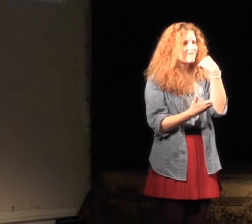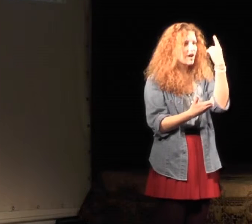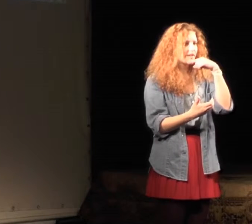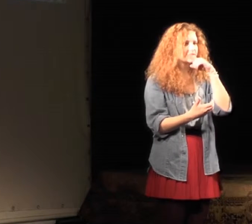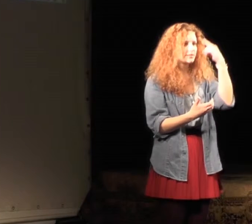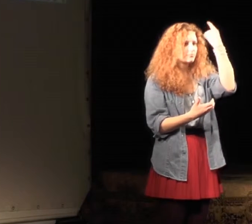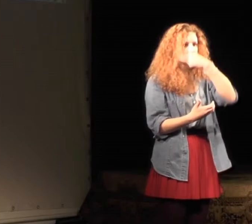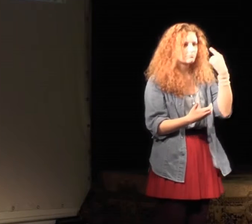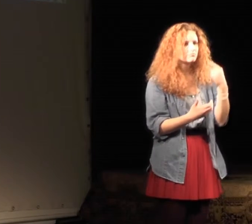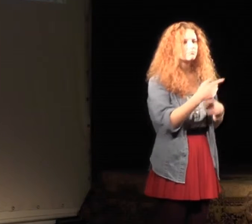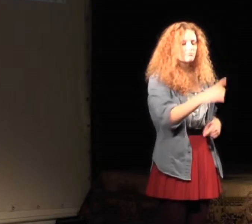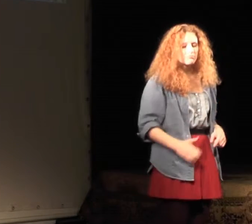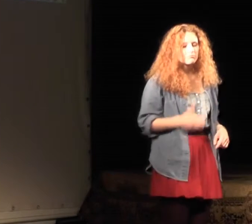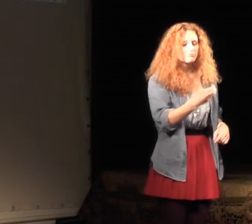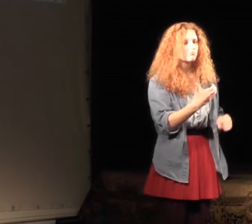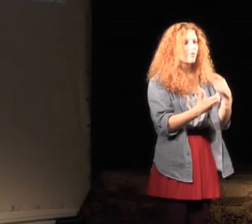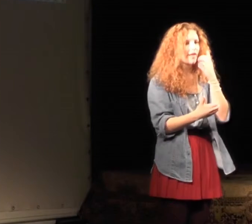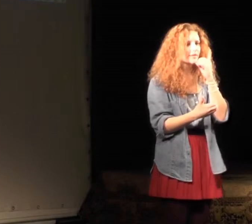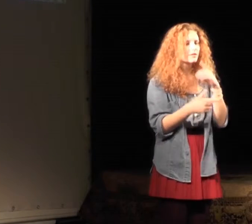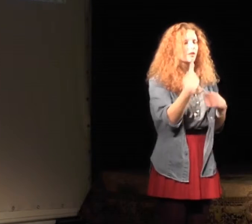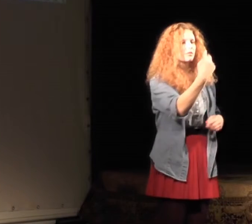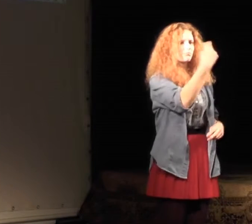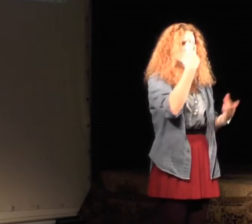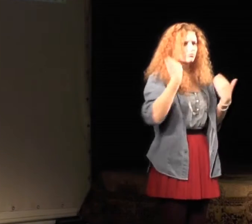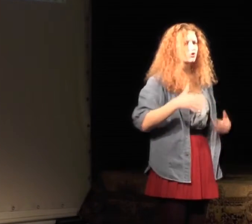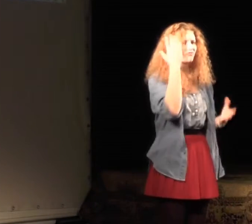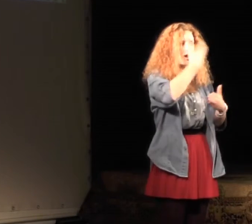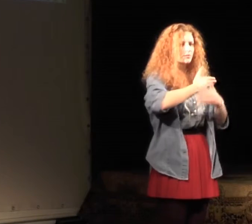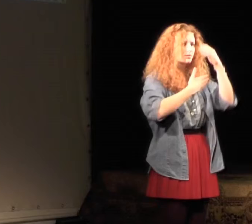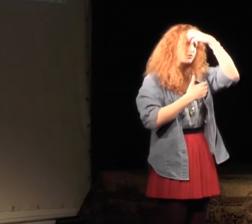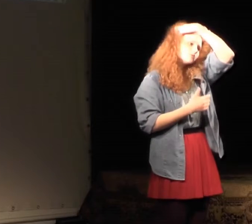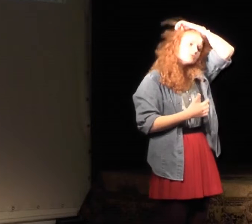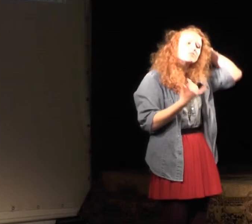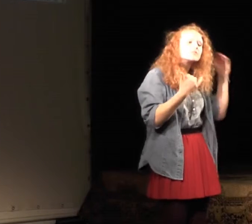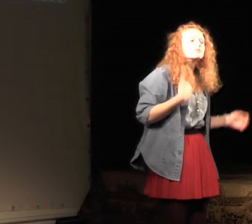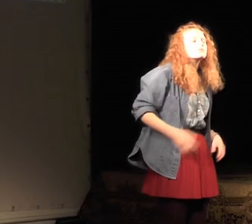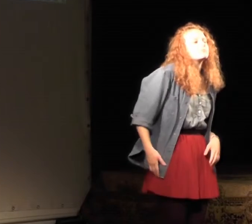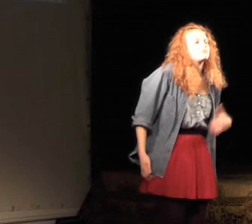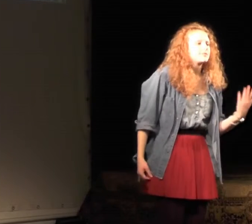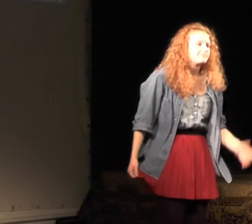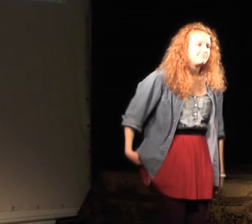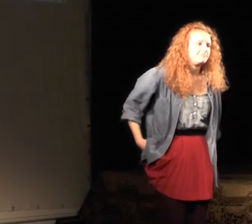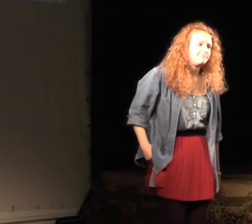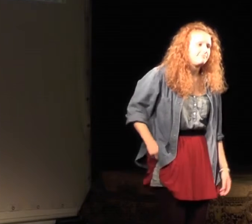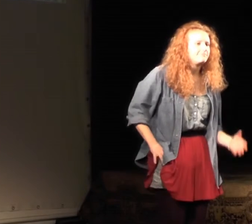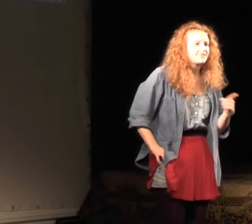wir alle können farbe sehen doch eins fällt mir auf sogar wieder eine nur von unseren smartphones gefesselt sind auf das handy sehen